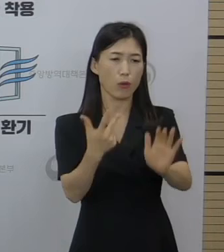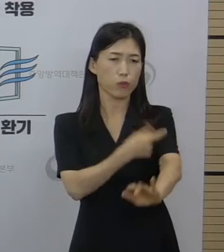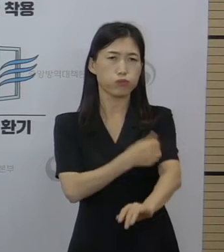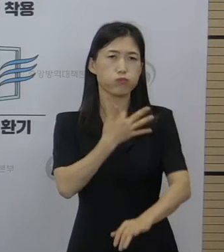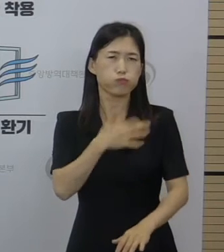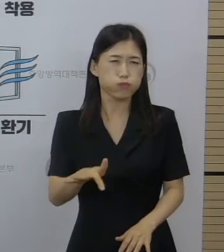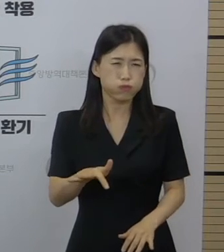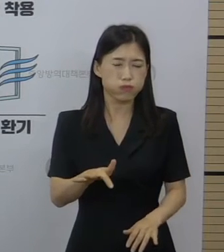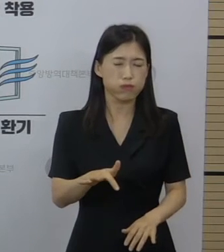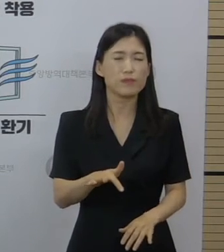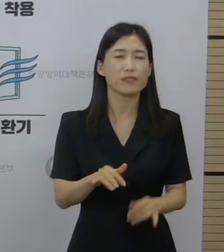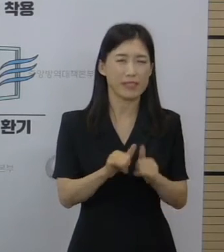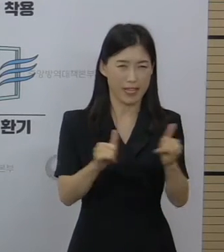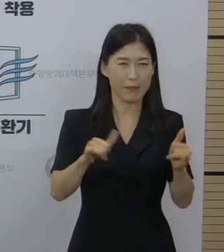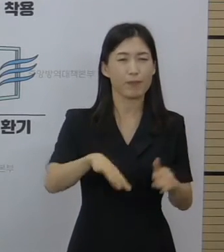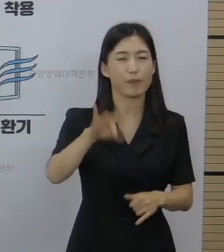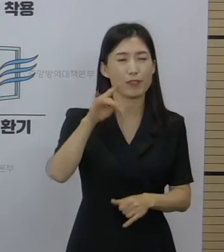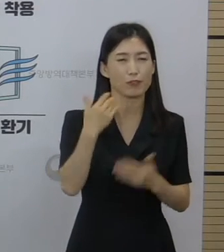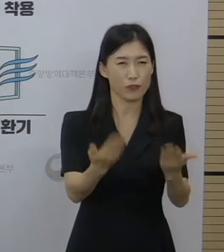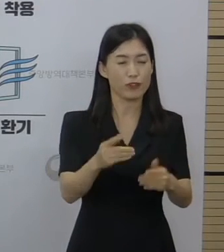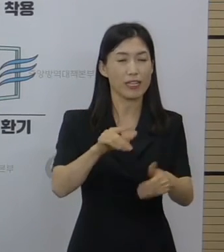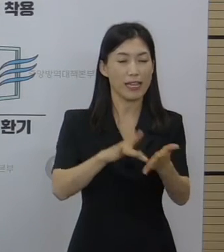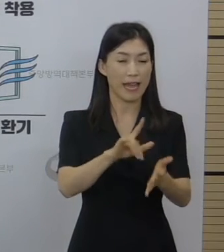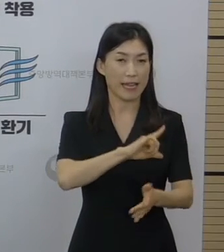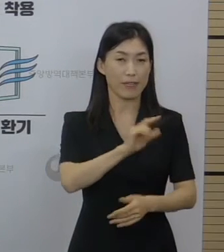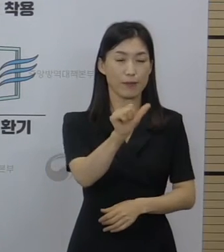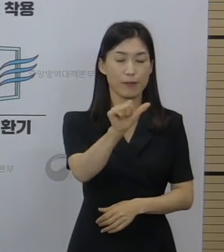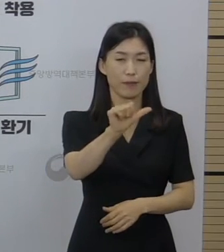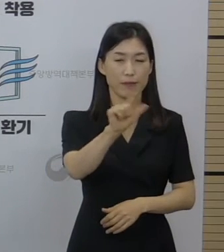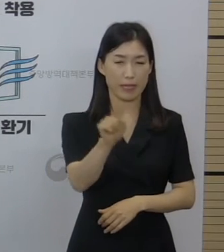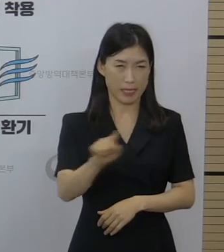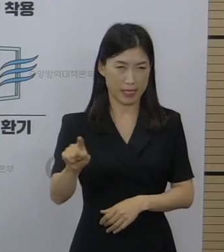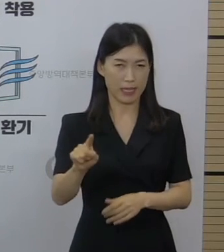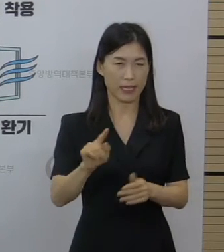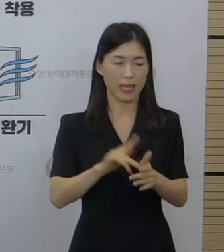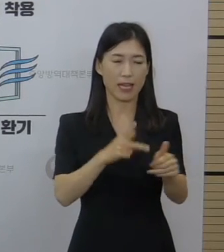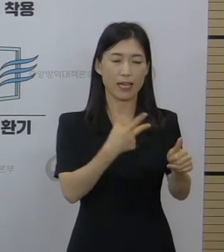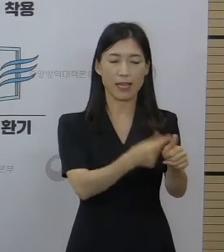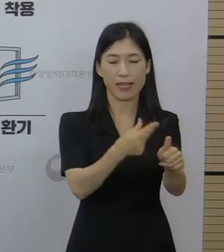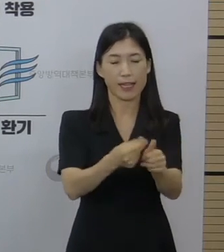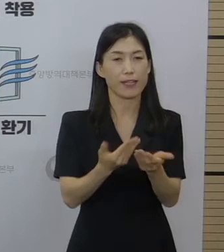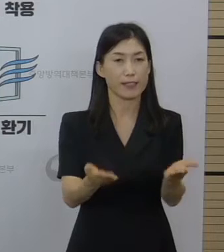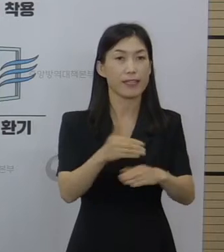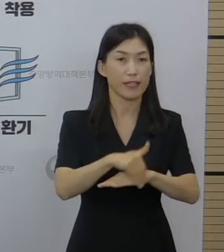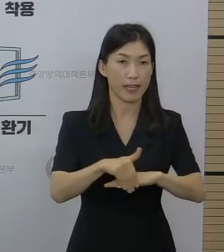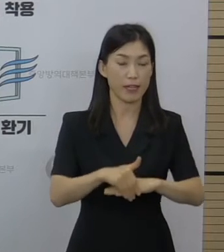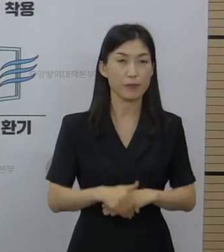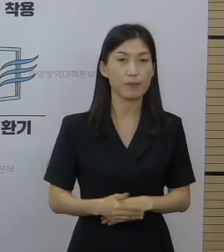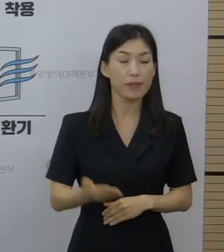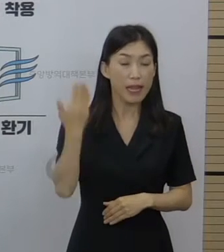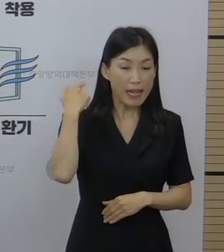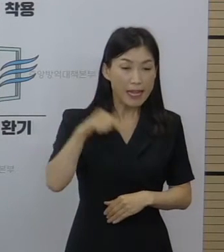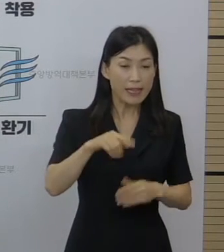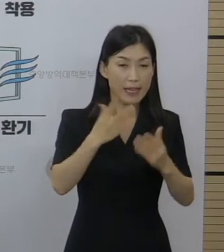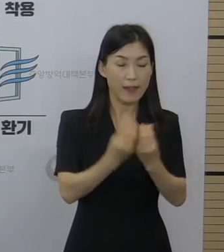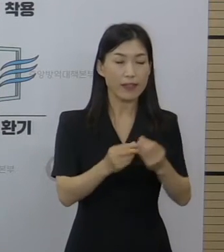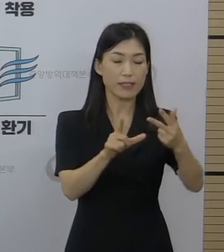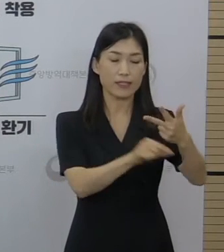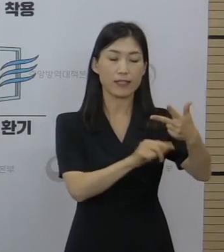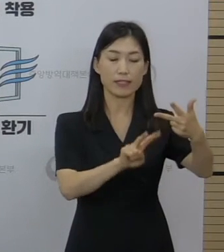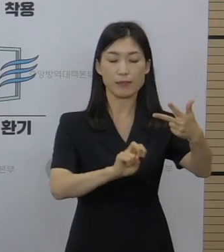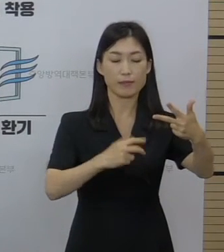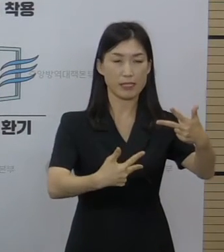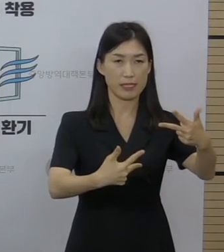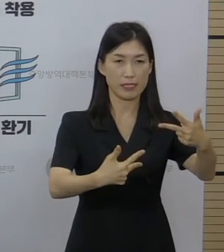분들에 대해서는 아스트라제네카 백신으로 접종을 시작하도록 하겠습니다. 지난 7월 27일부터